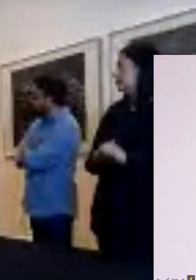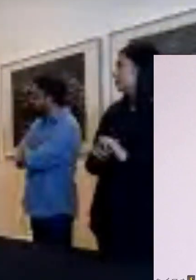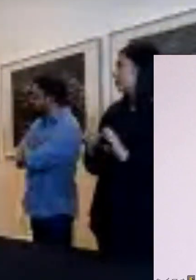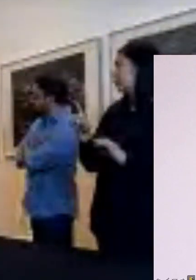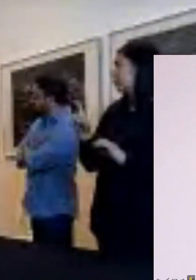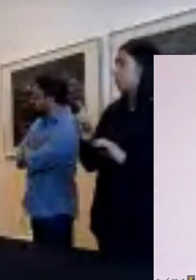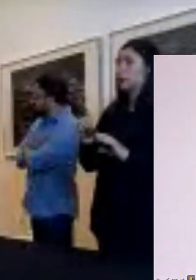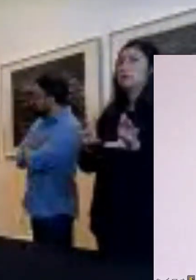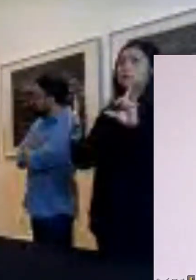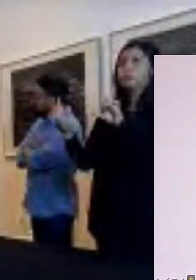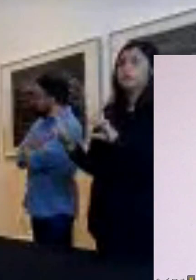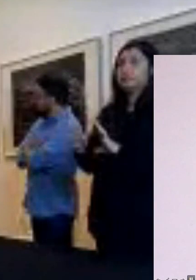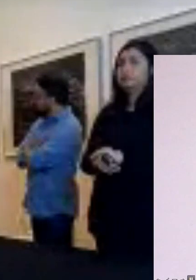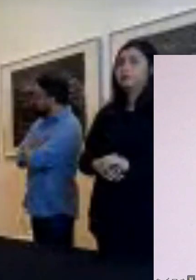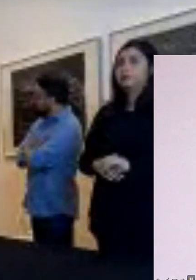sí.